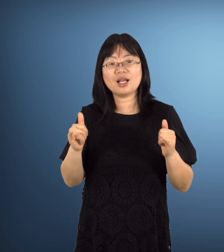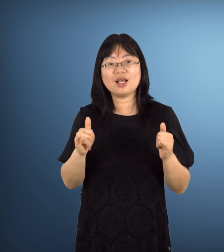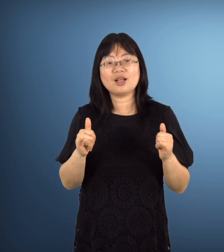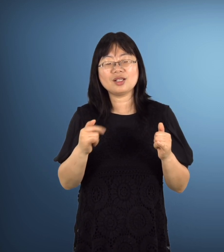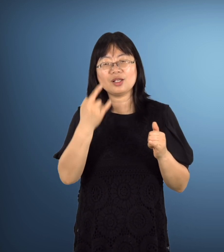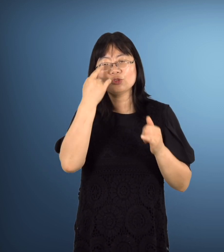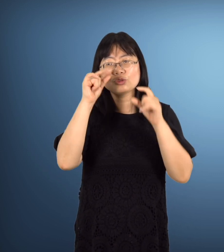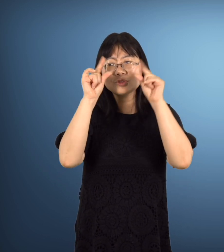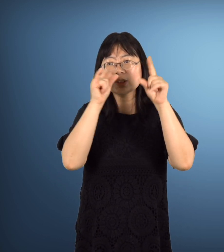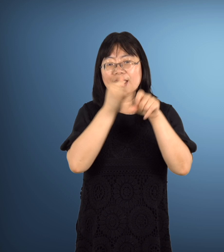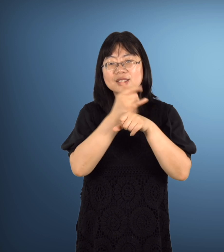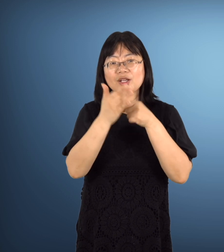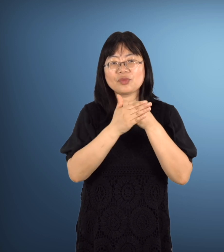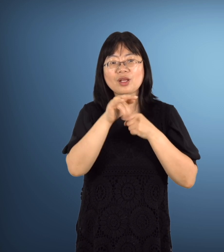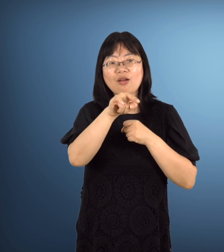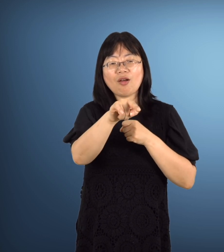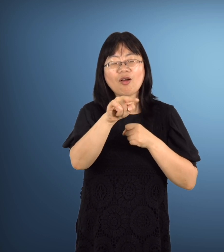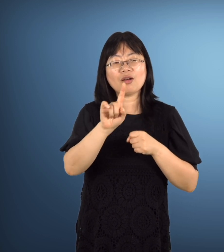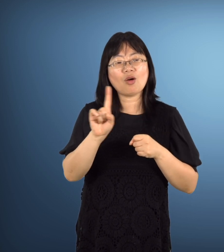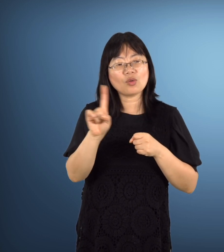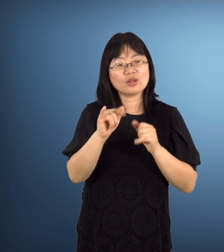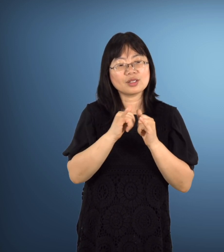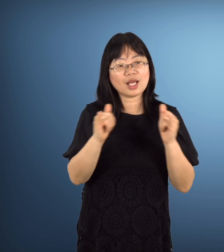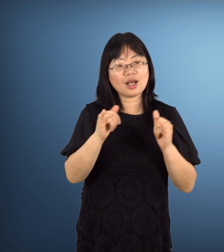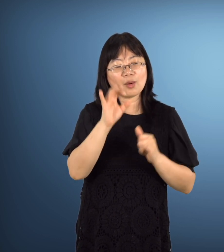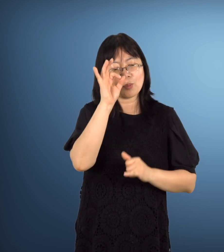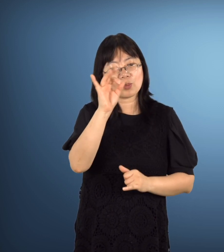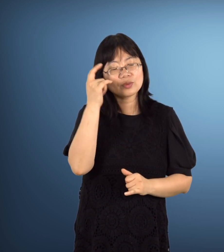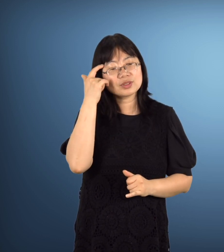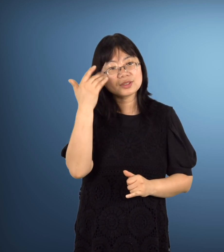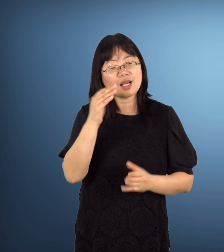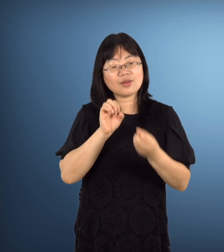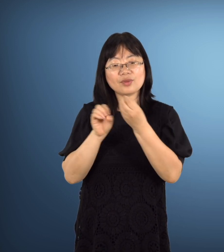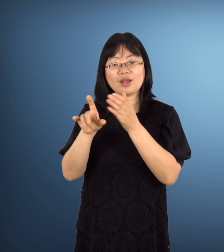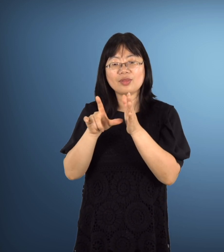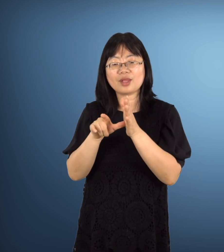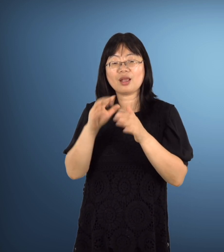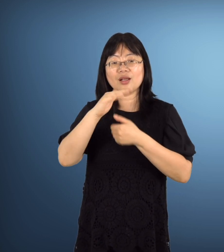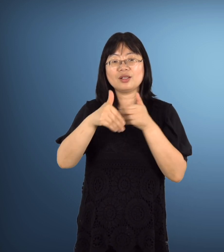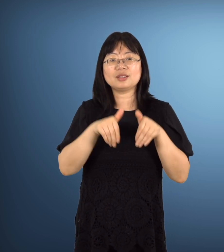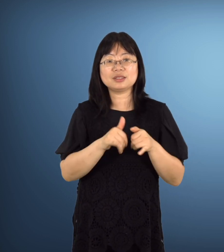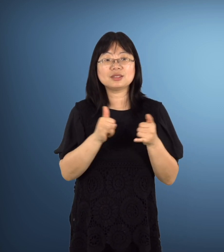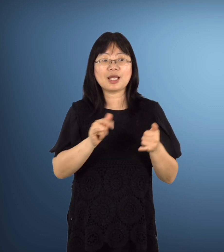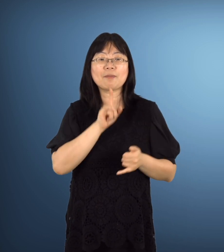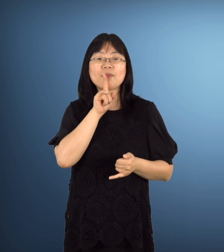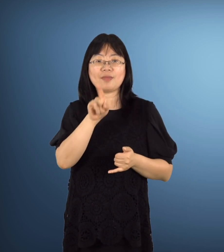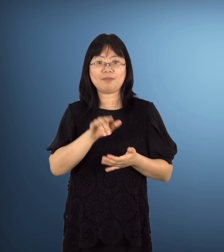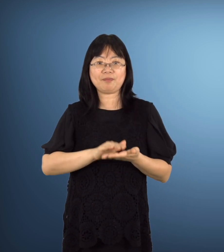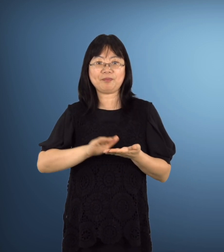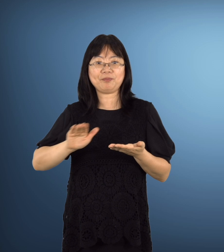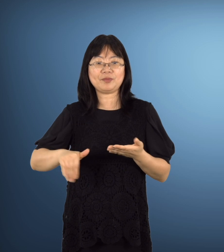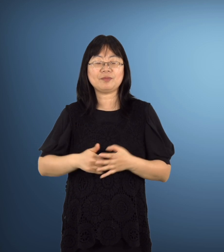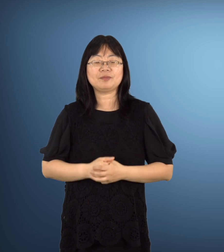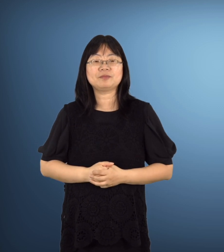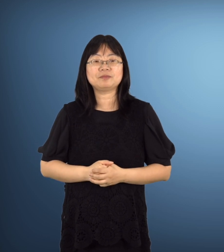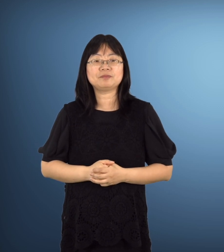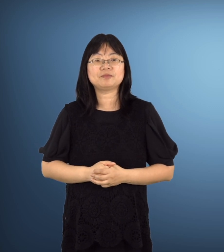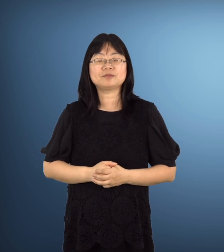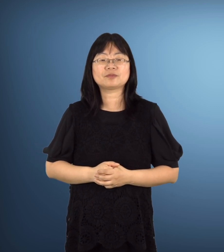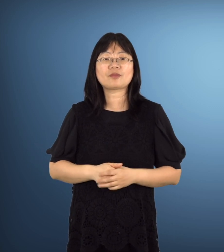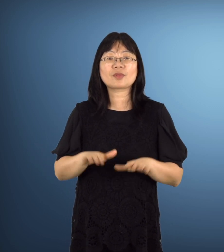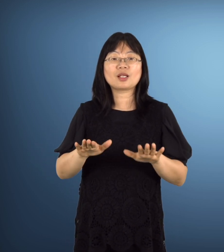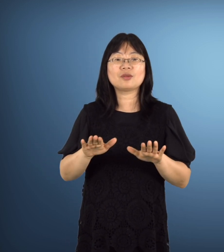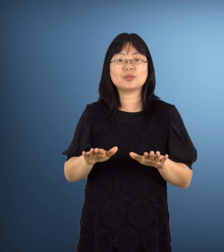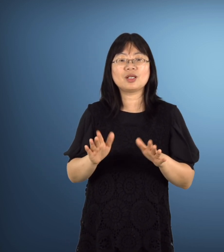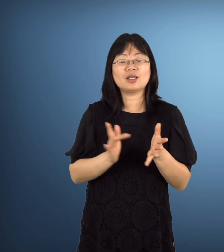눈을 뜨게 하였으니 너는 그를 어떠한 사람이라 하느냐? 대답하되 선지자이다 하니. 예, 자